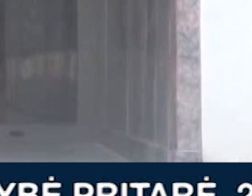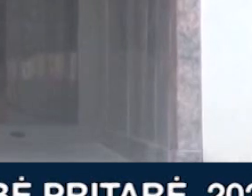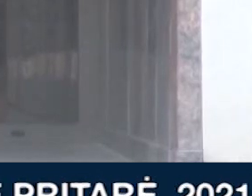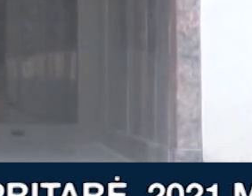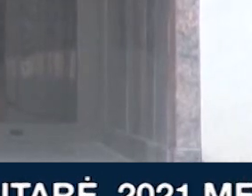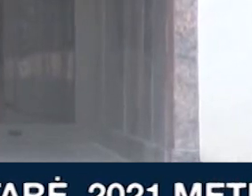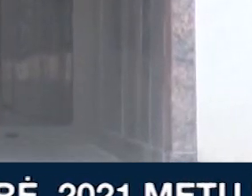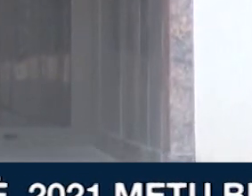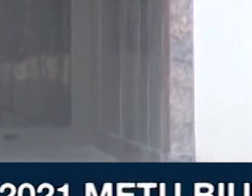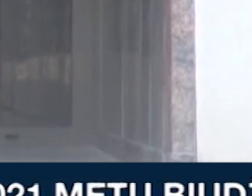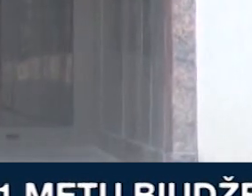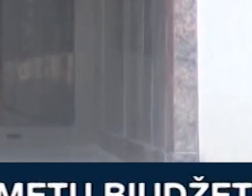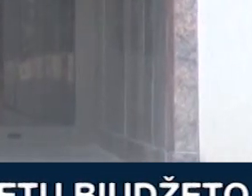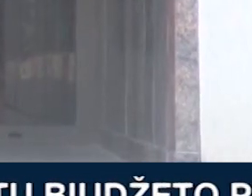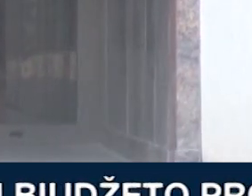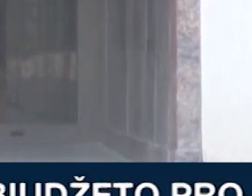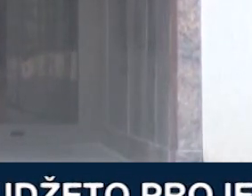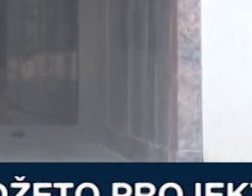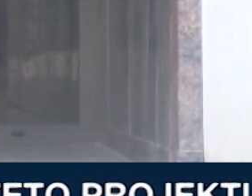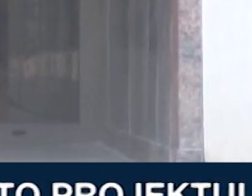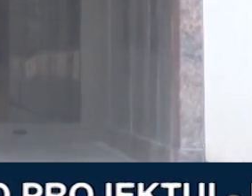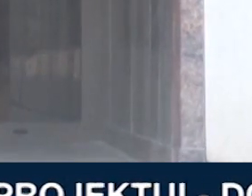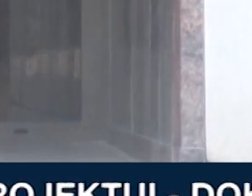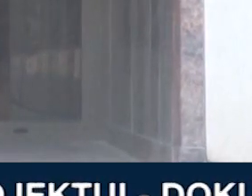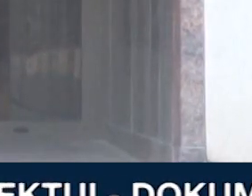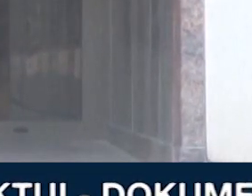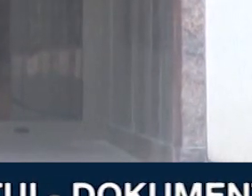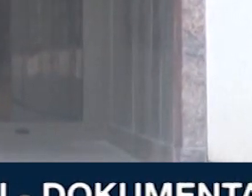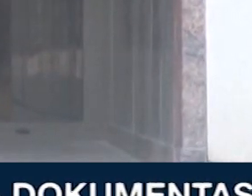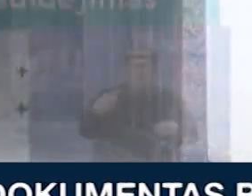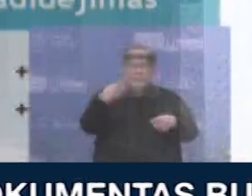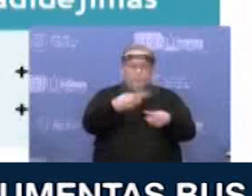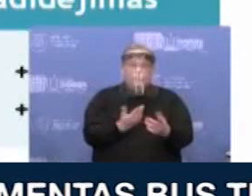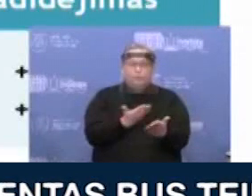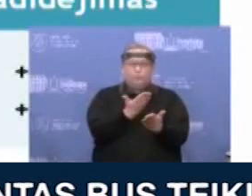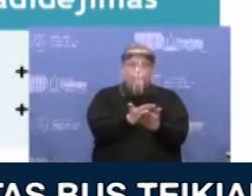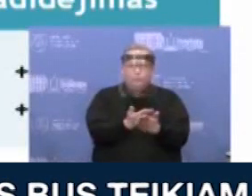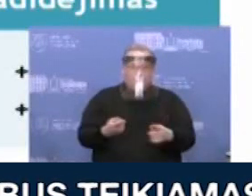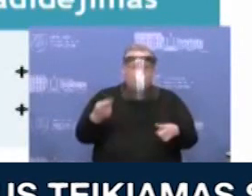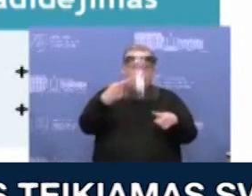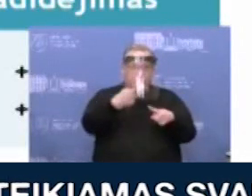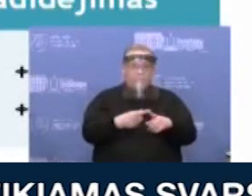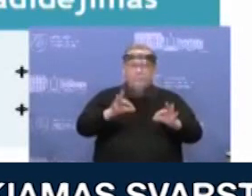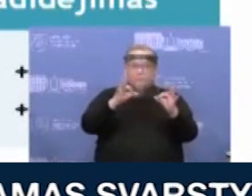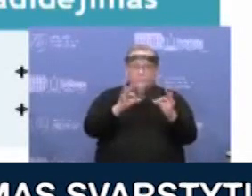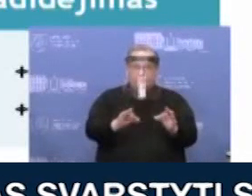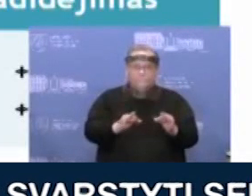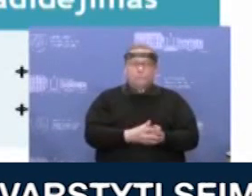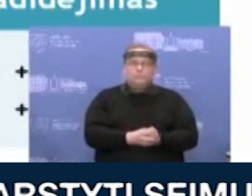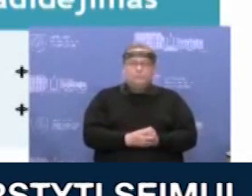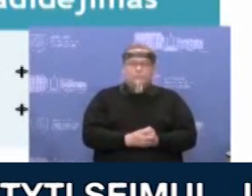biudžeto projektui minimali mėnesio elga ant popieriaus kitame turėtų aukti 35 eurais. nuo 607 iki